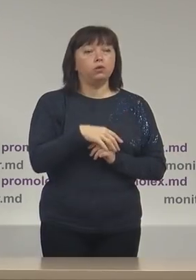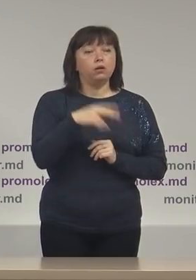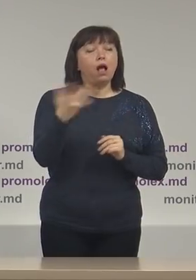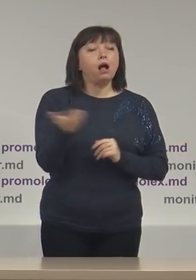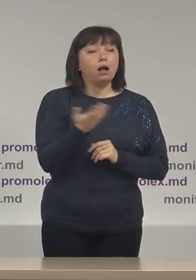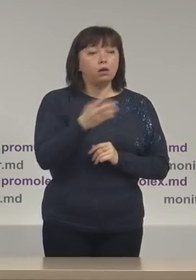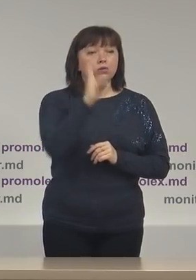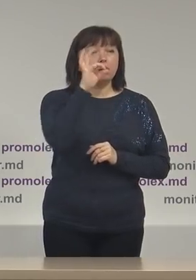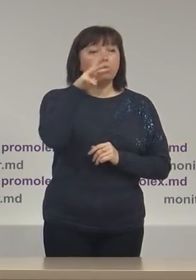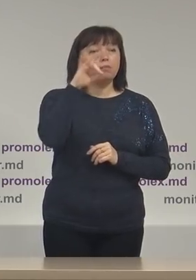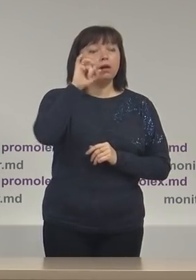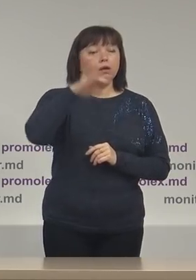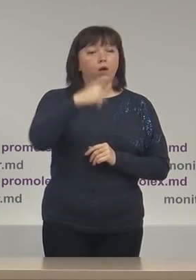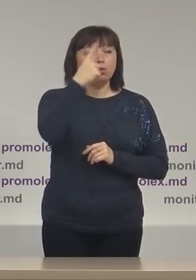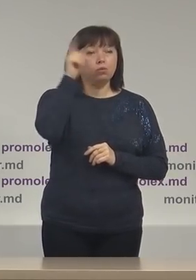Utagă-Găuzia-Comrat,